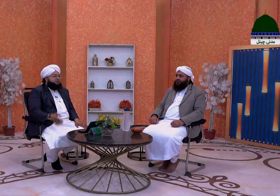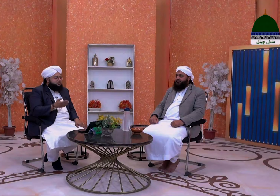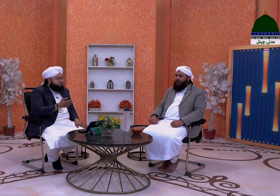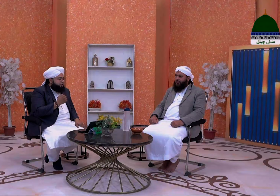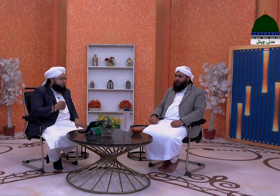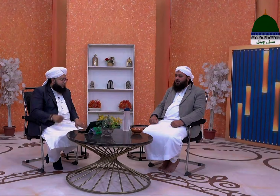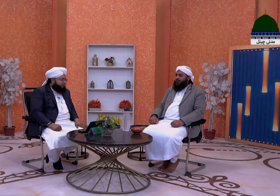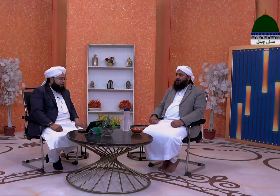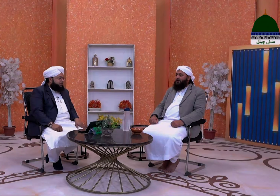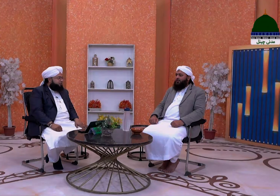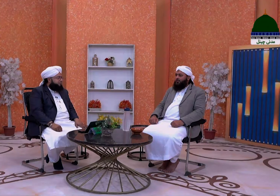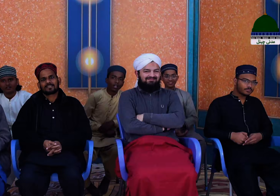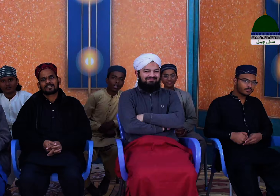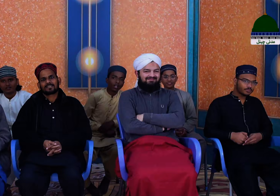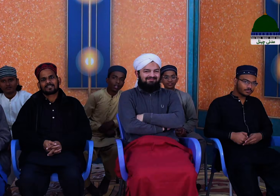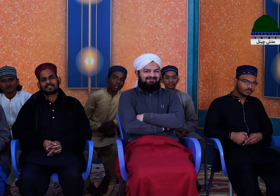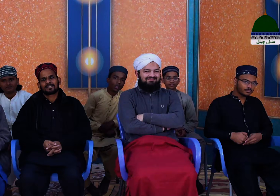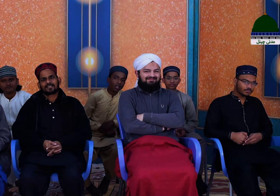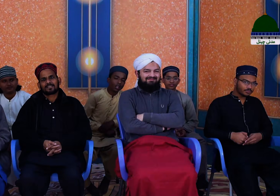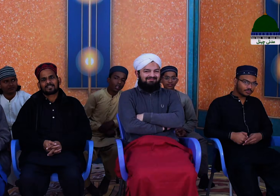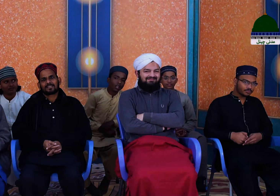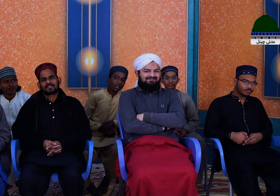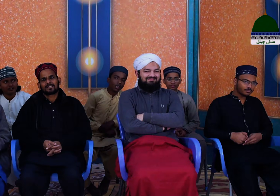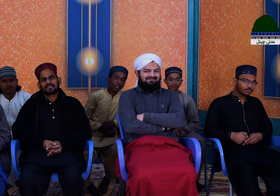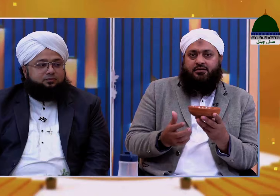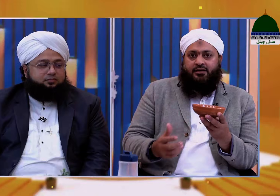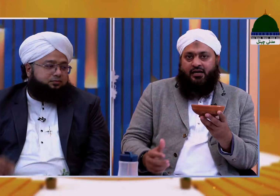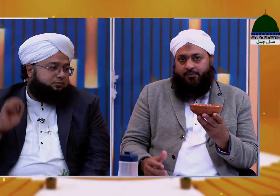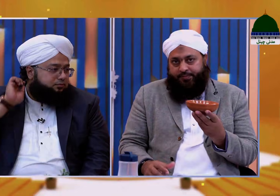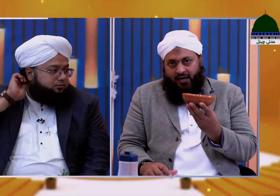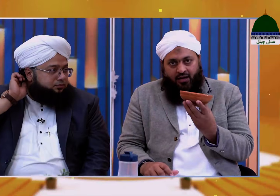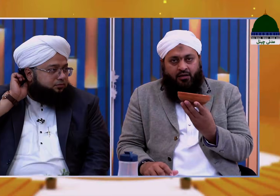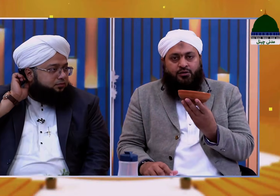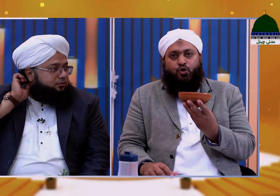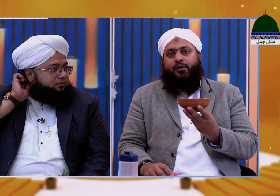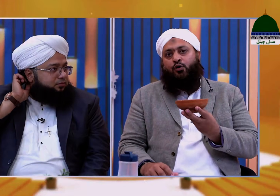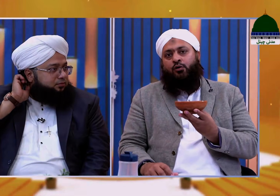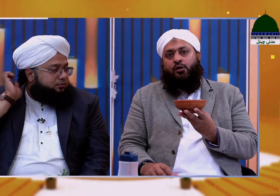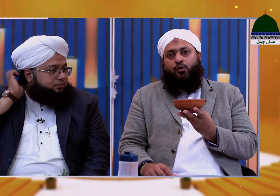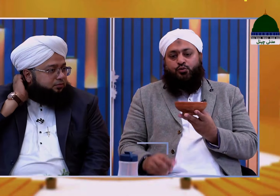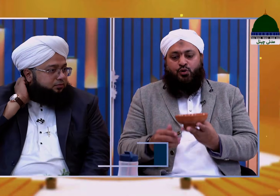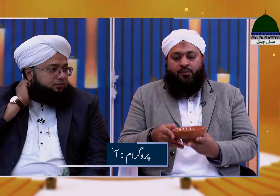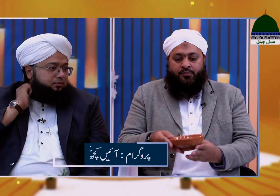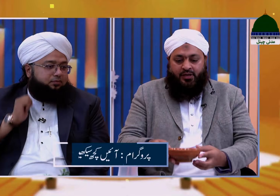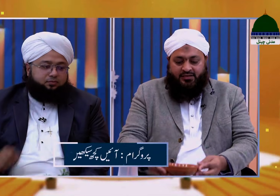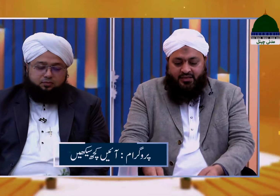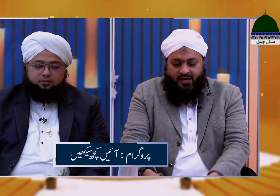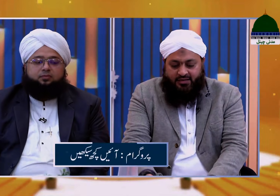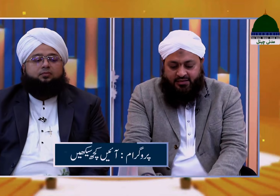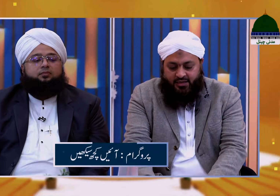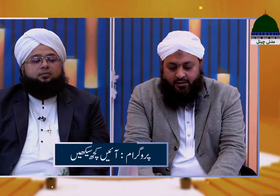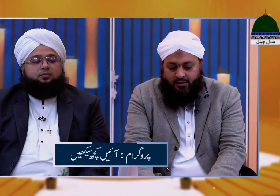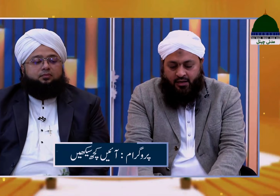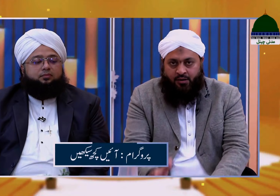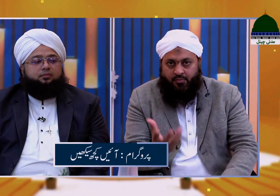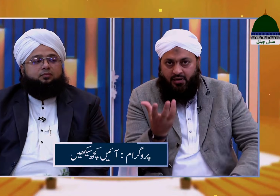اللہ۔ جی آگے بتائیے۔ پانی سیدھے ہاتھ سے پینا چاہیے۔ گلاس یا پیالہ جو بھی ہو، اس کو ہم سیدھے ہاتھ